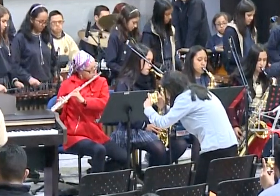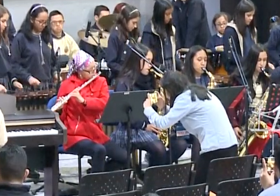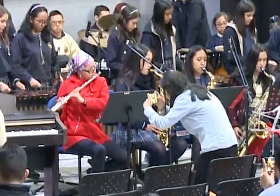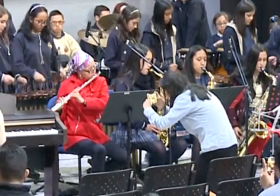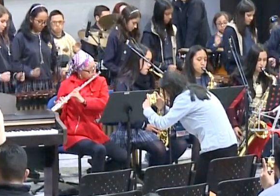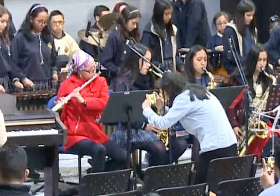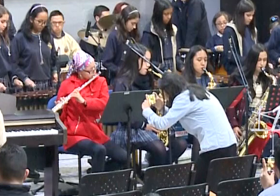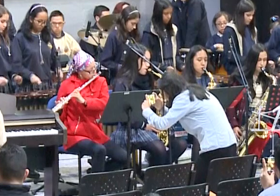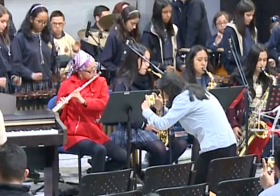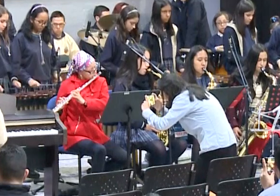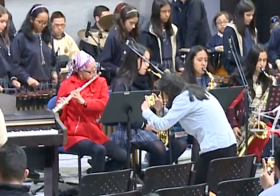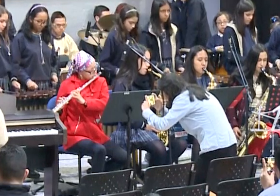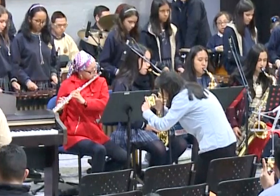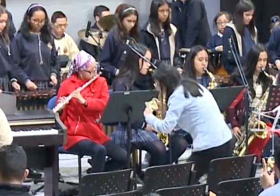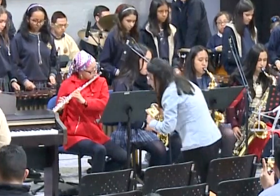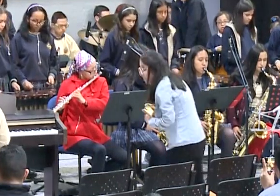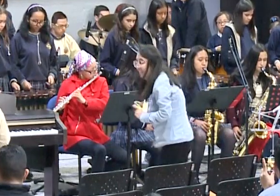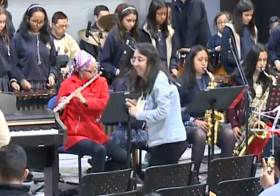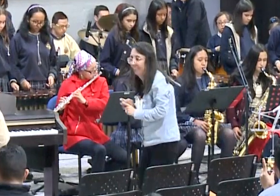y